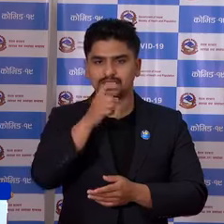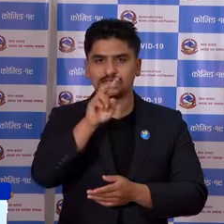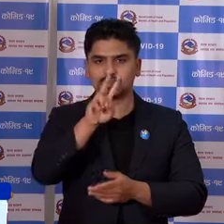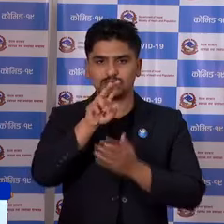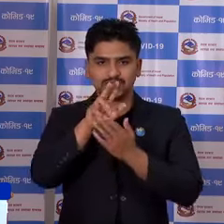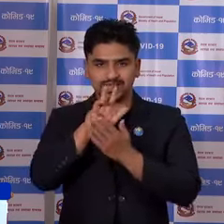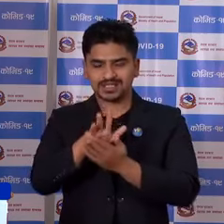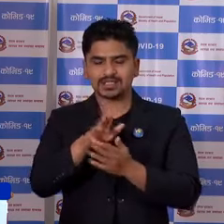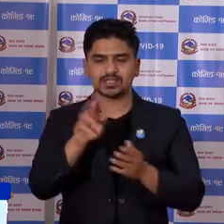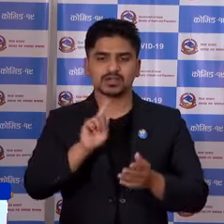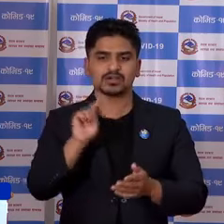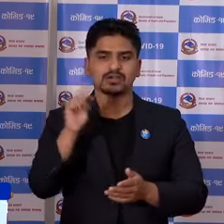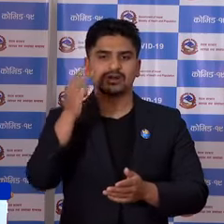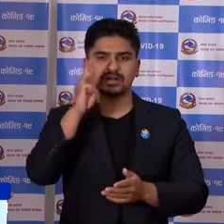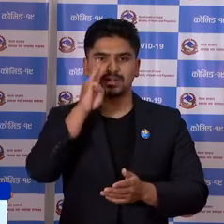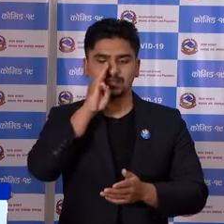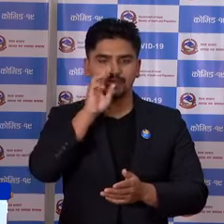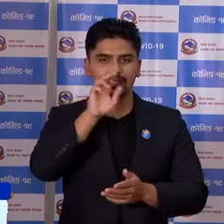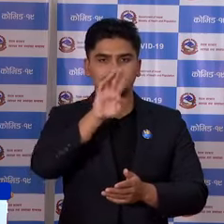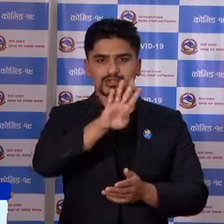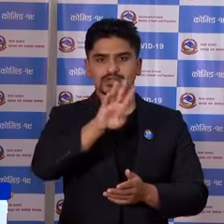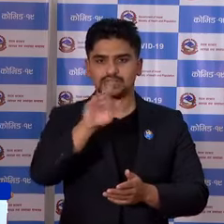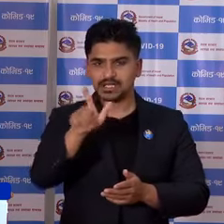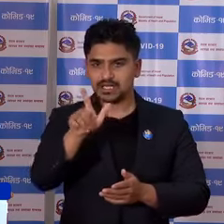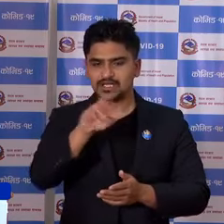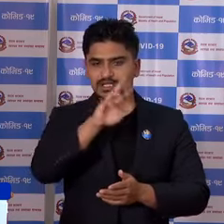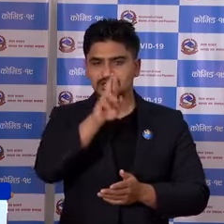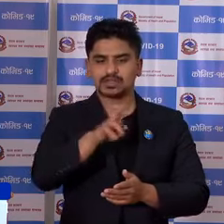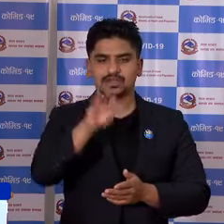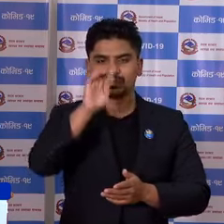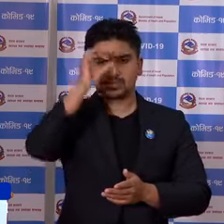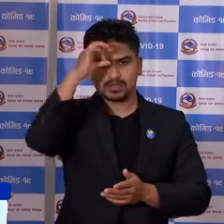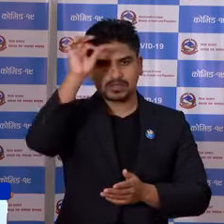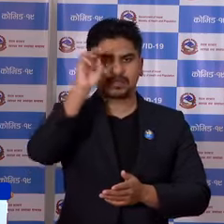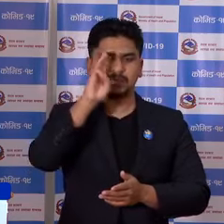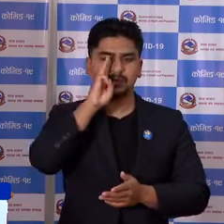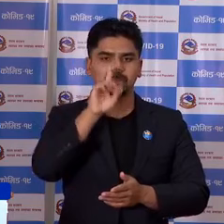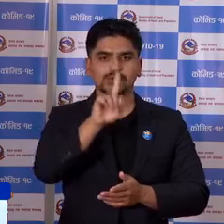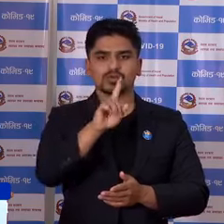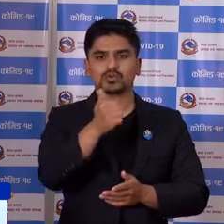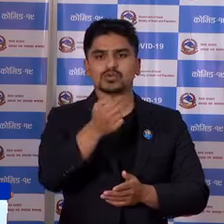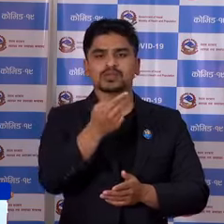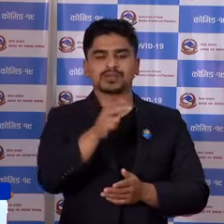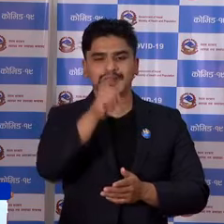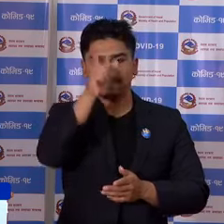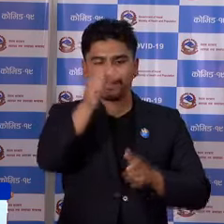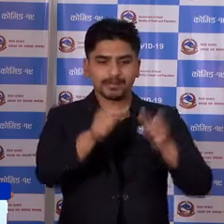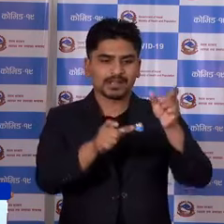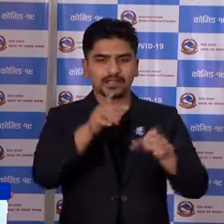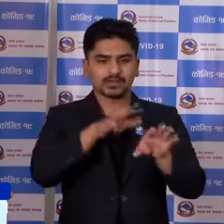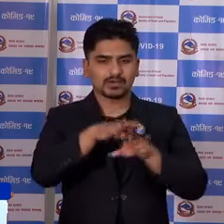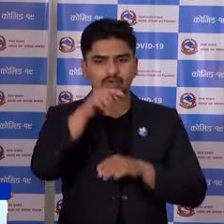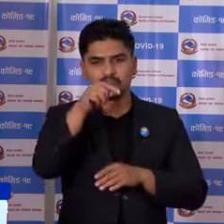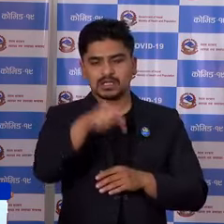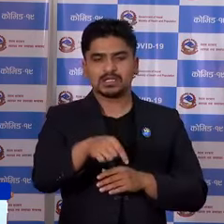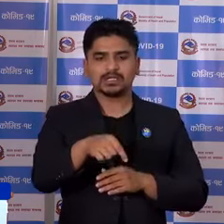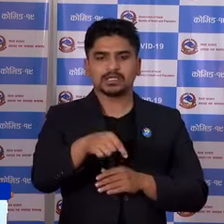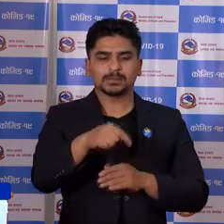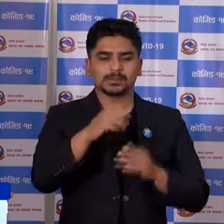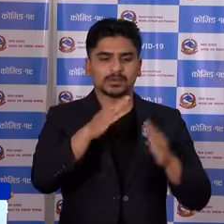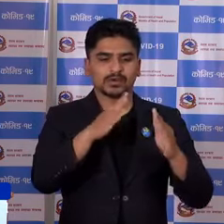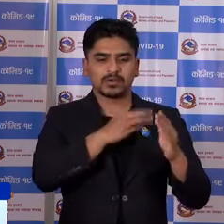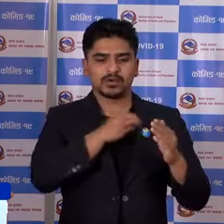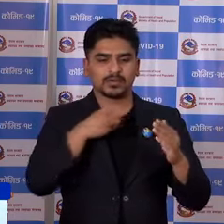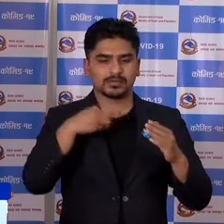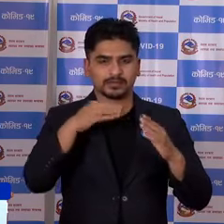5 329, कर्णाली प्रदेशमा 47 र सुदूरपश्चिम प्रदेशमा 16 व्यक्तिहरू हाल